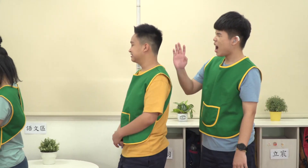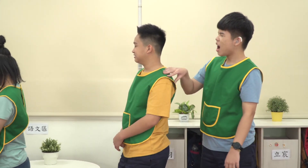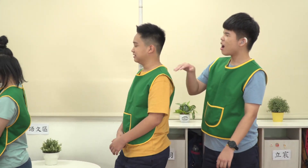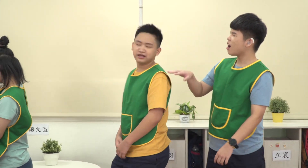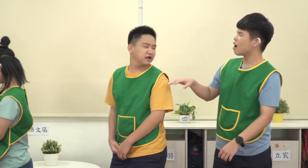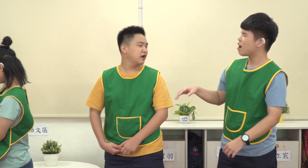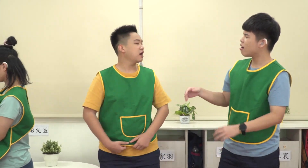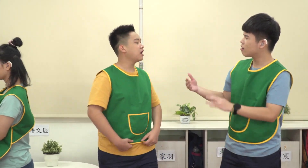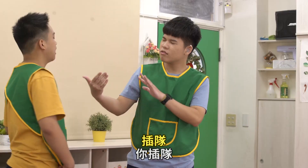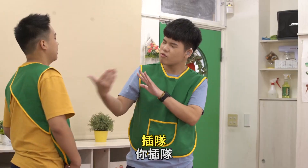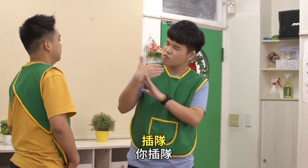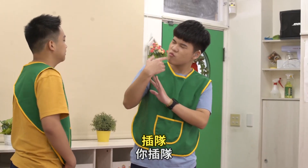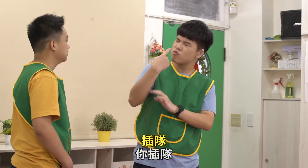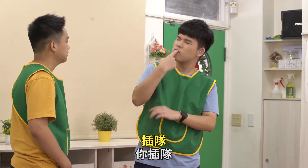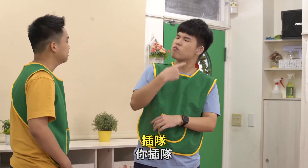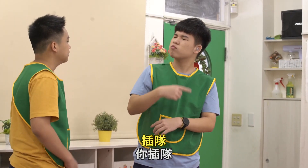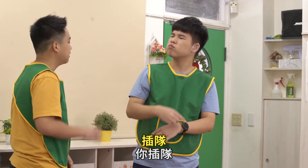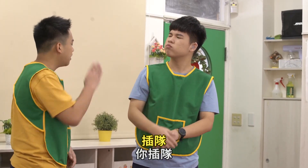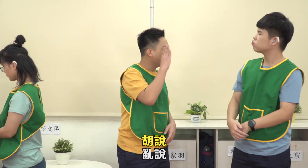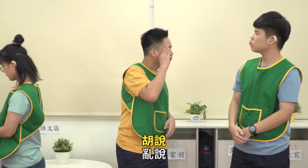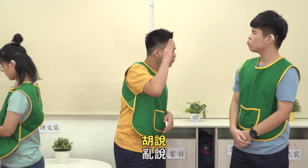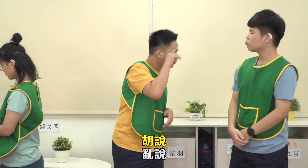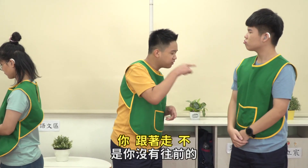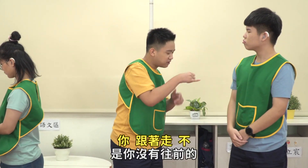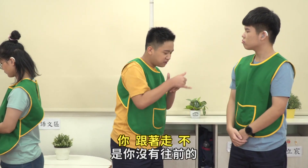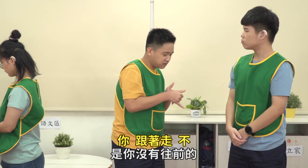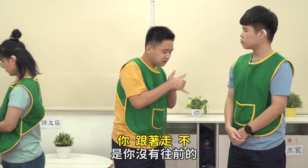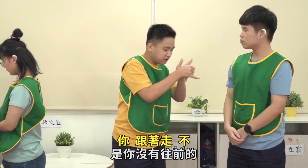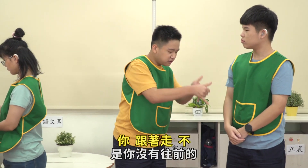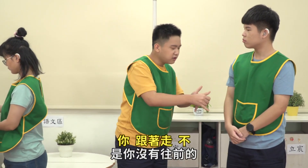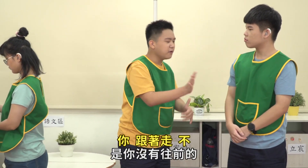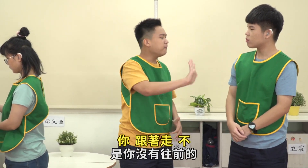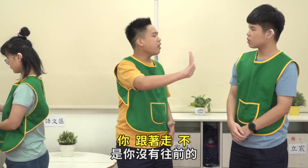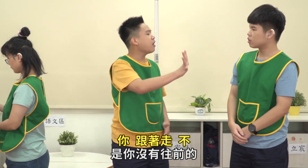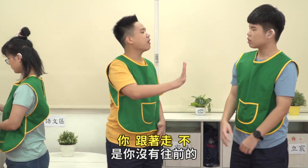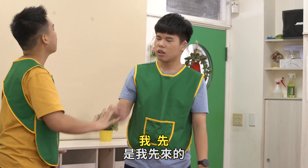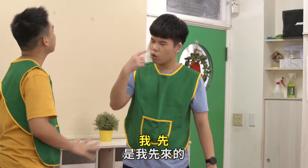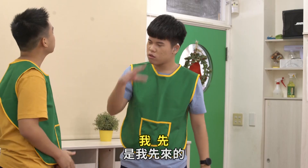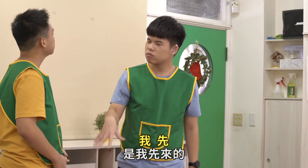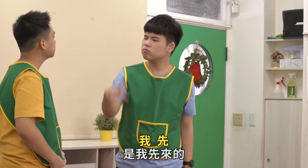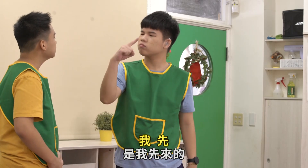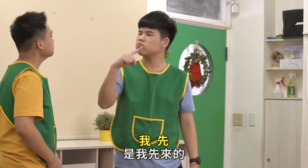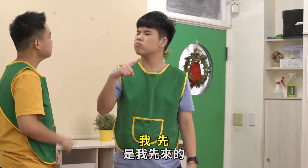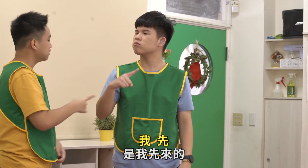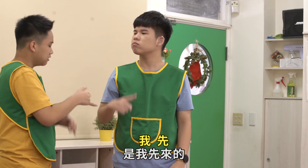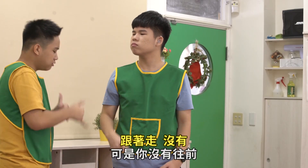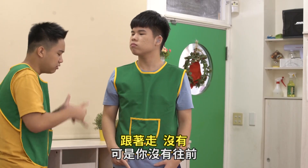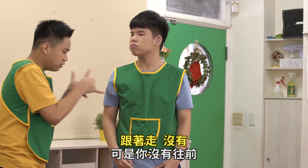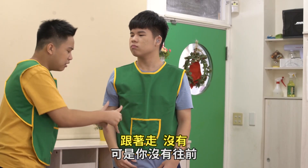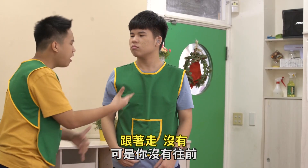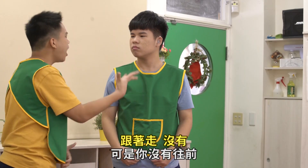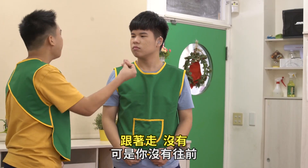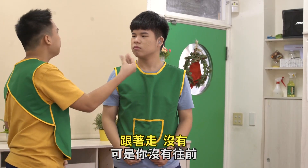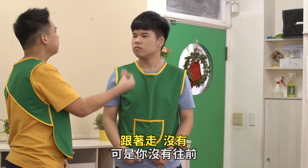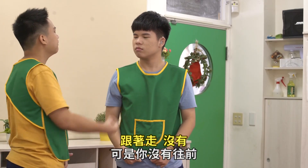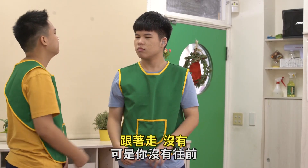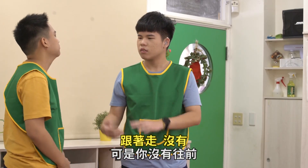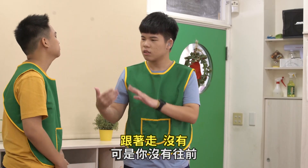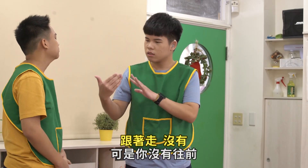哎哎啊！你插队！ 乱说，是你没有往前的， 是我先来的。 可是你没有往前，